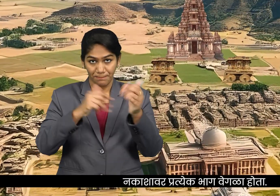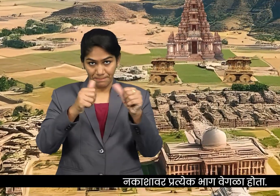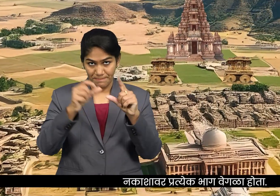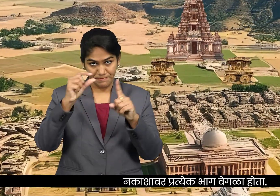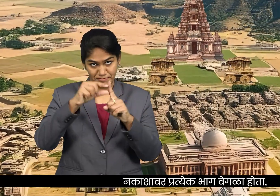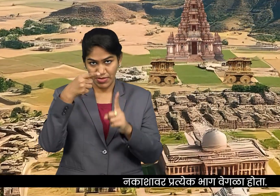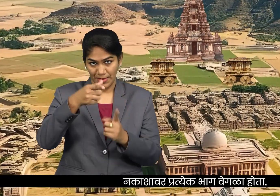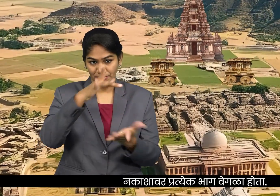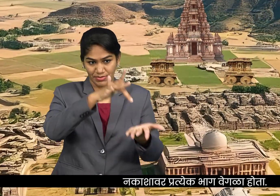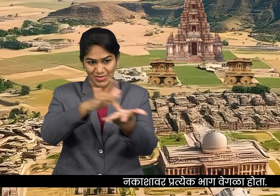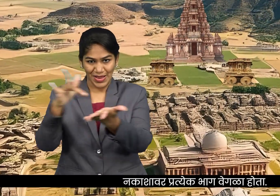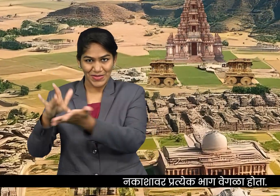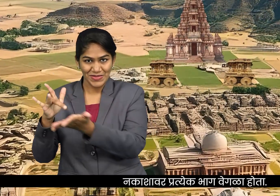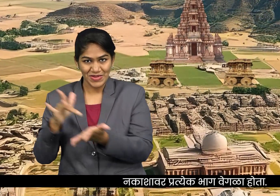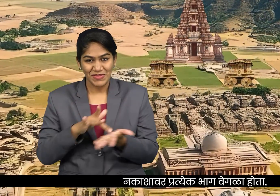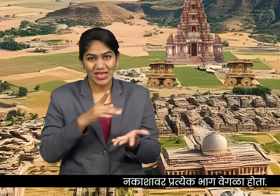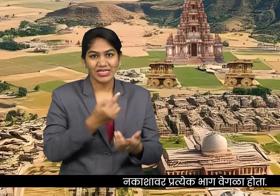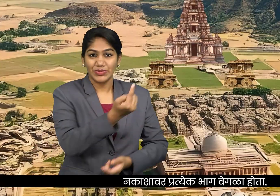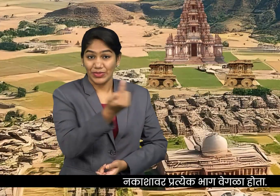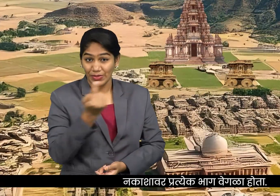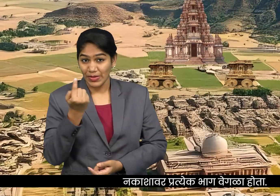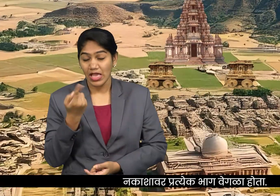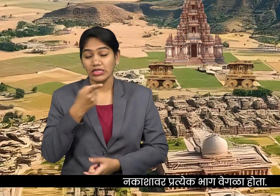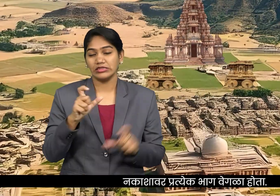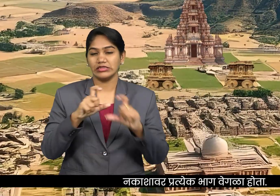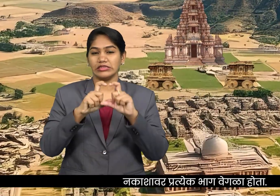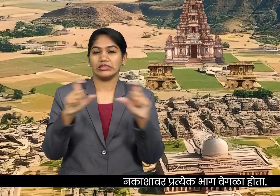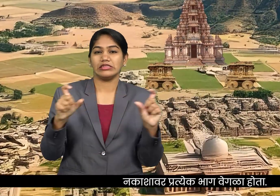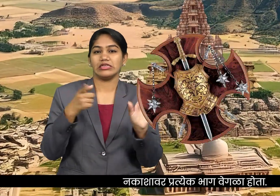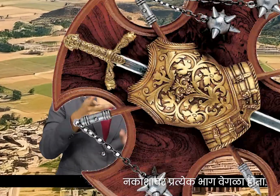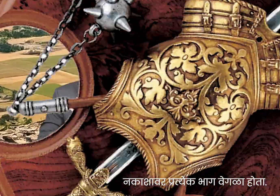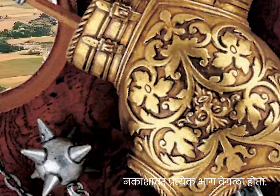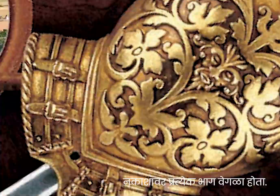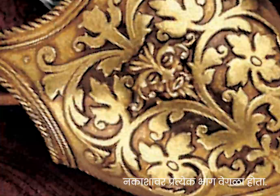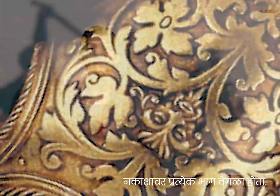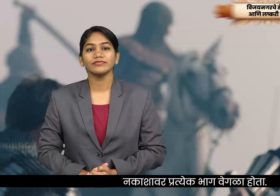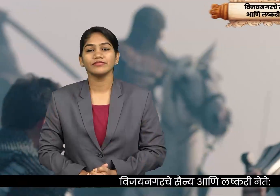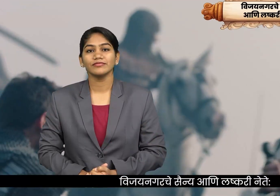नकाशावर प्रत्येक भाग वेगळा होता.